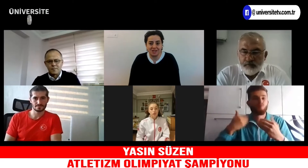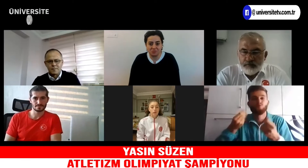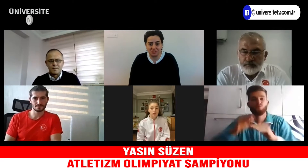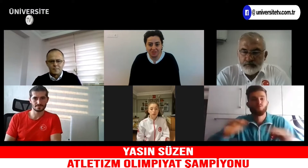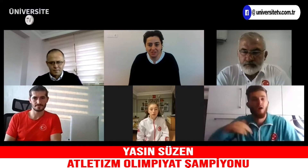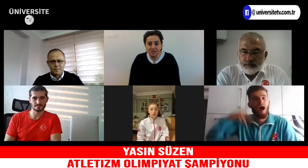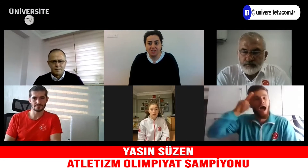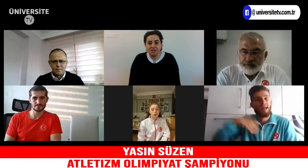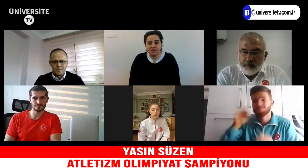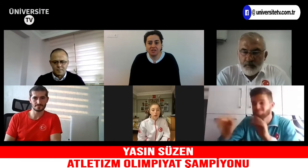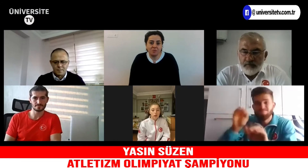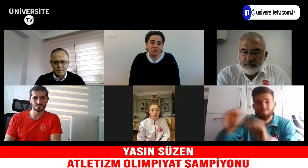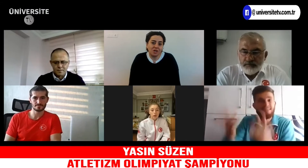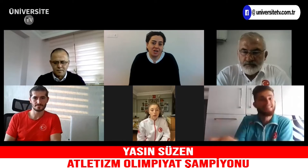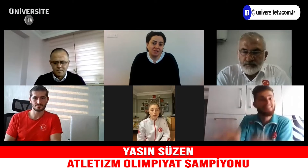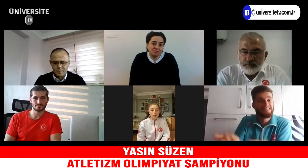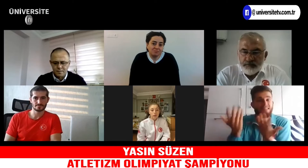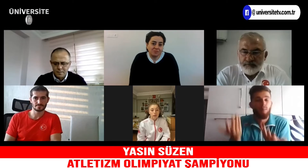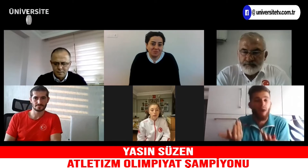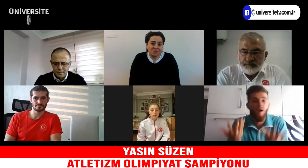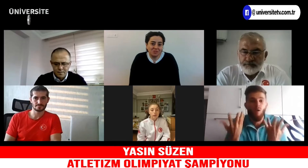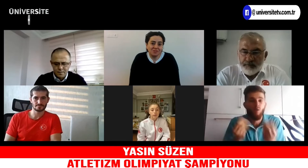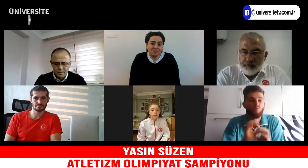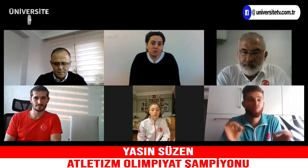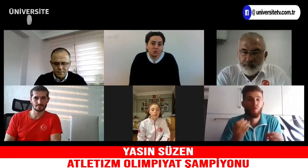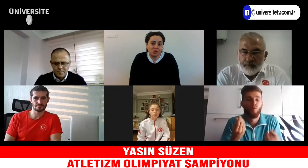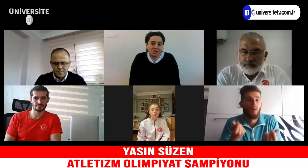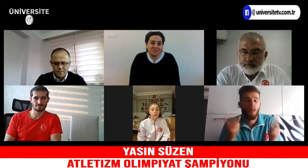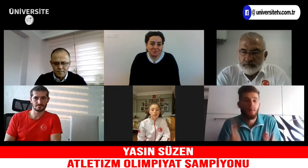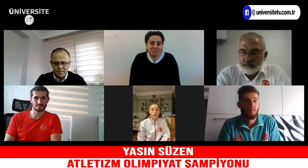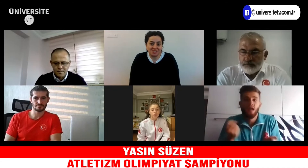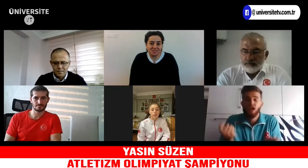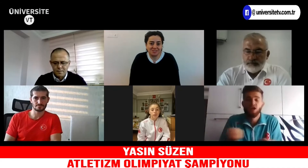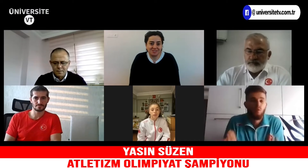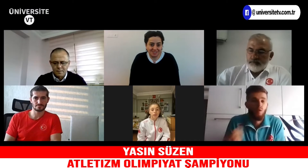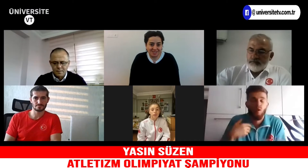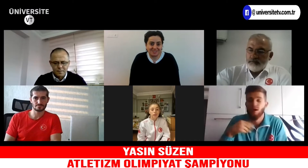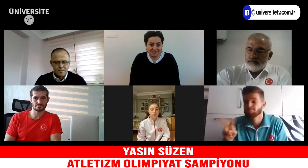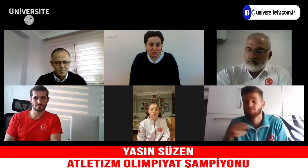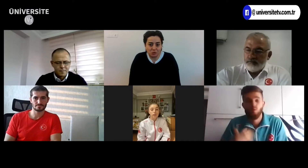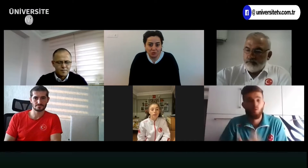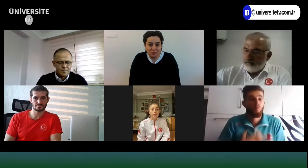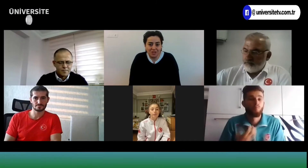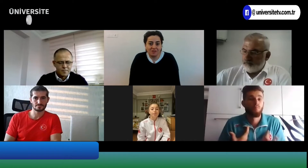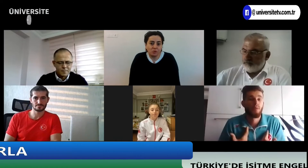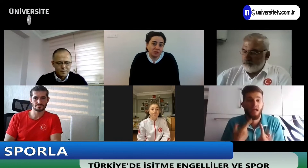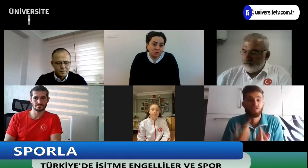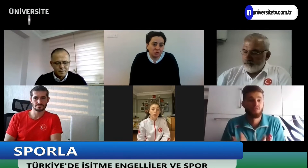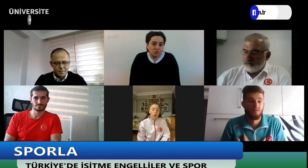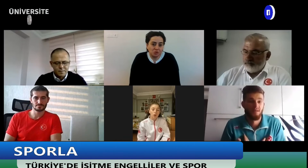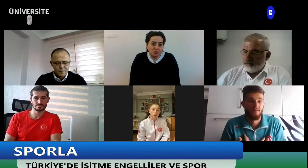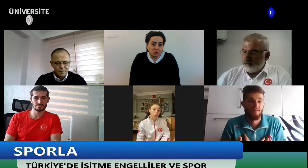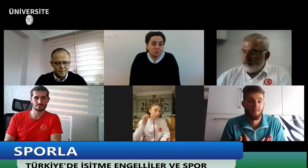desteklere ihtiyacımız var. En büyük hayalim benim gibi çocuklar da başarı kazansın istiyorum.